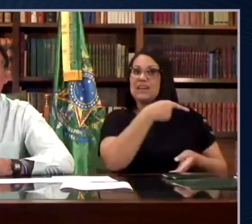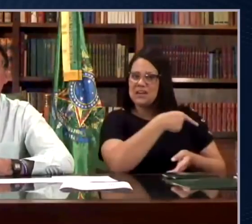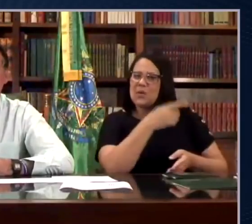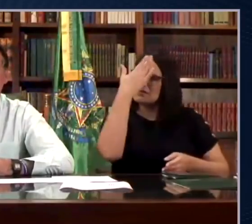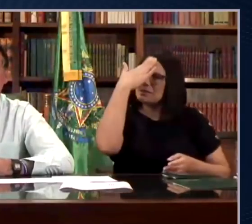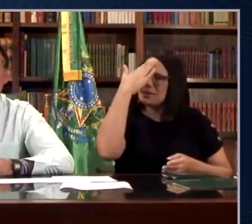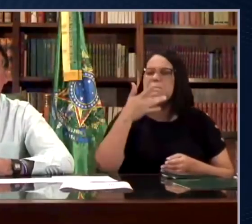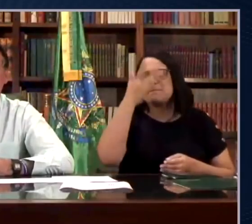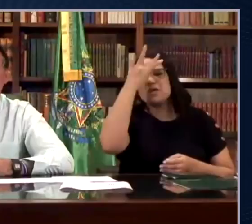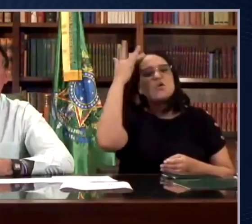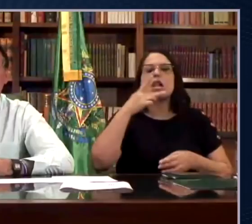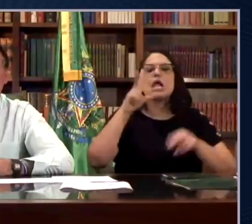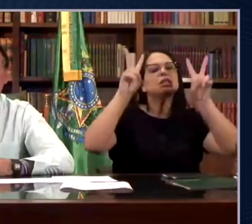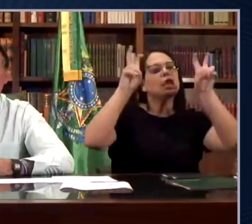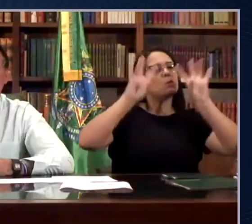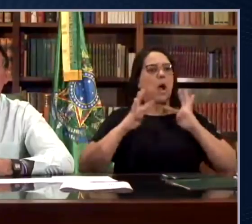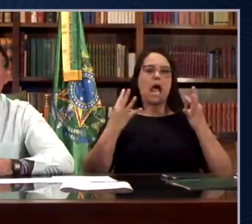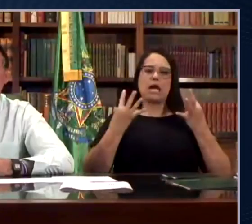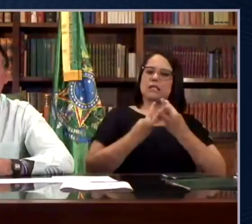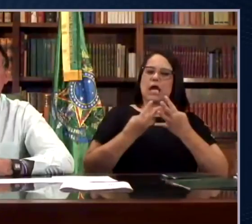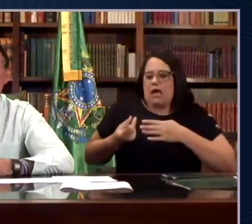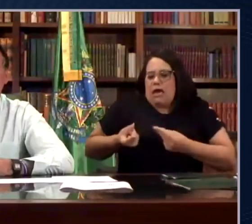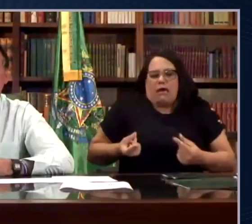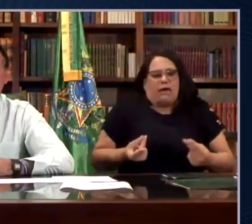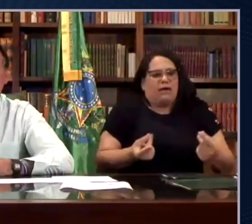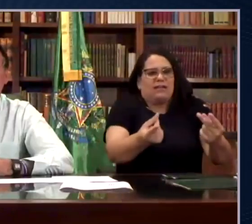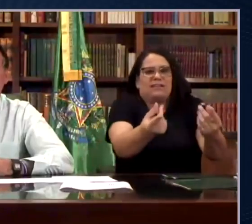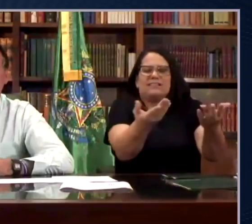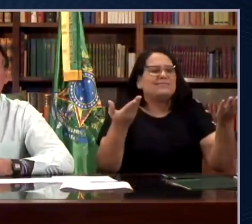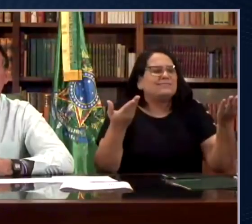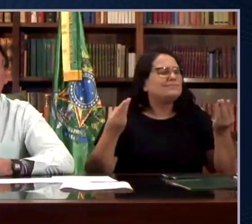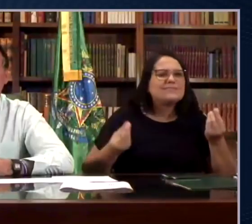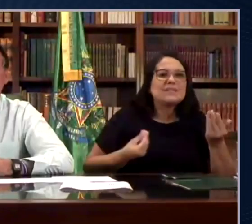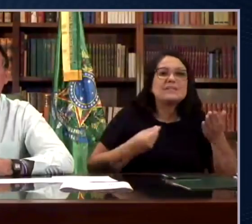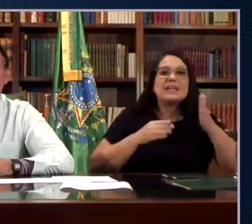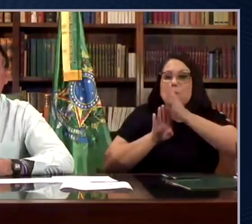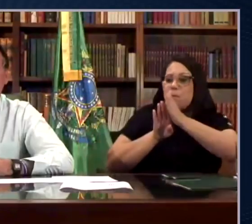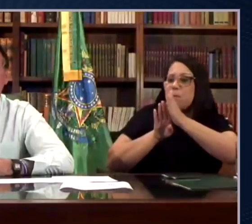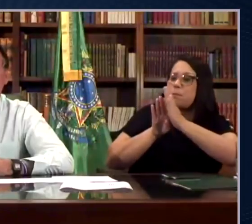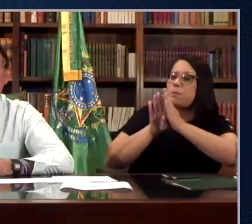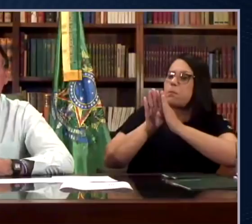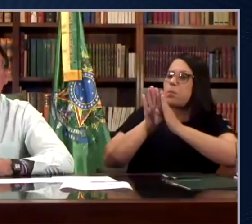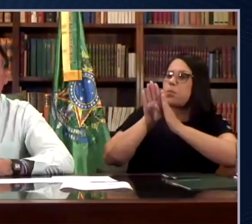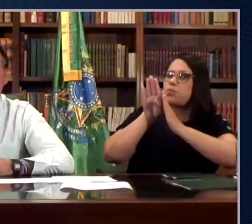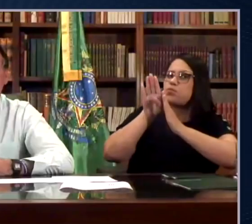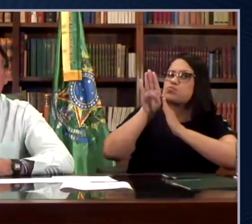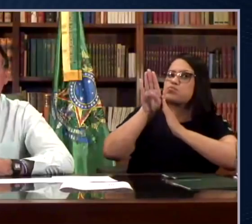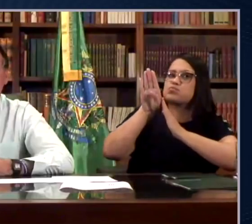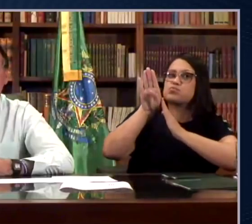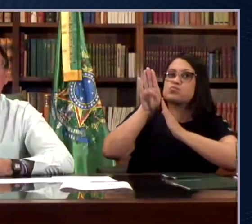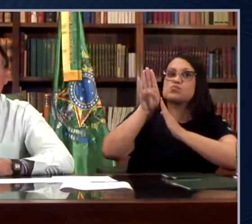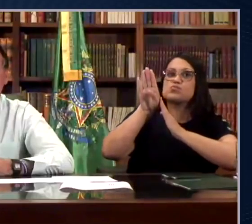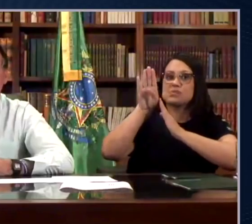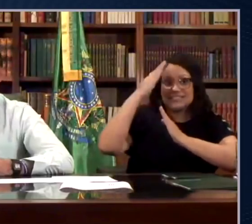eterna, quer dizer, eles não têm nenhum horizonte, quer dizer, a curva está chegando ao pico e depois vai descer, como prevê